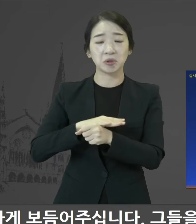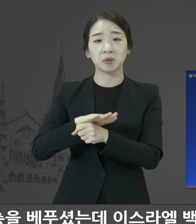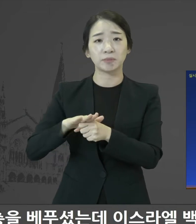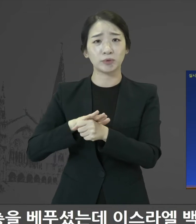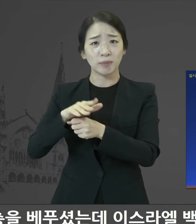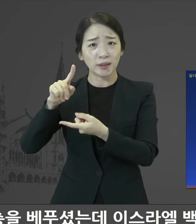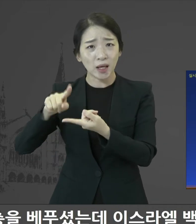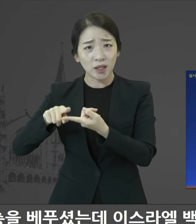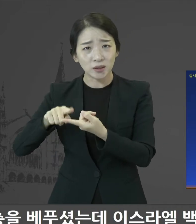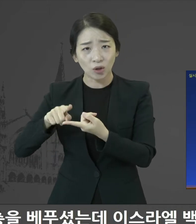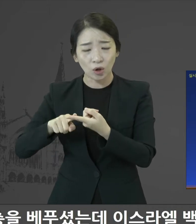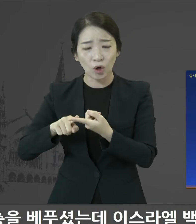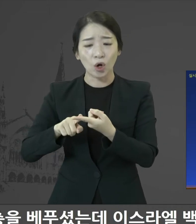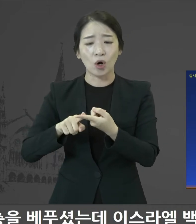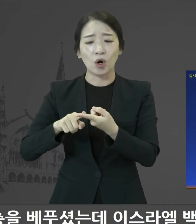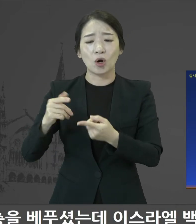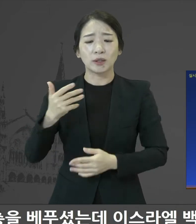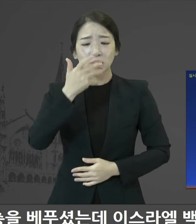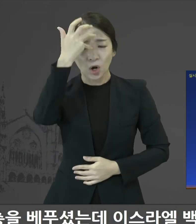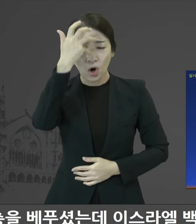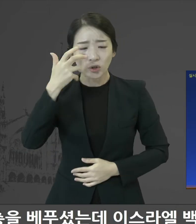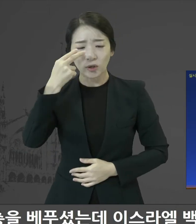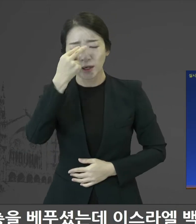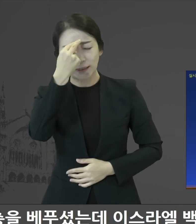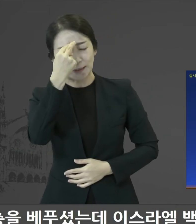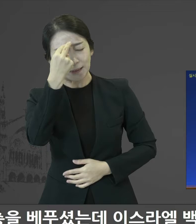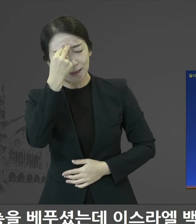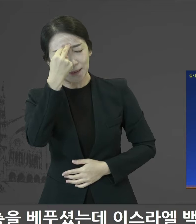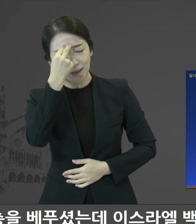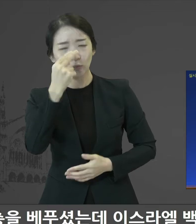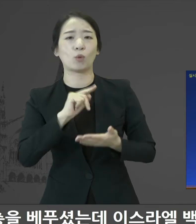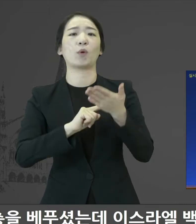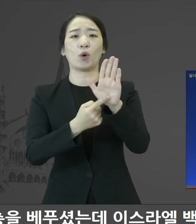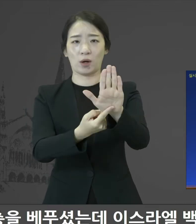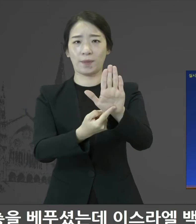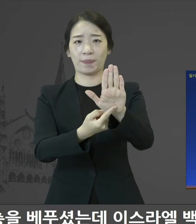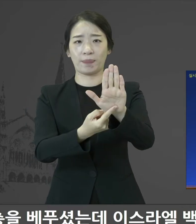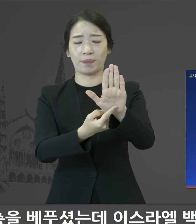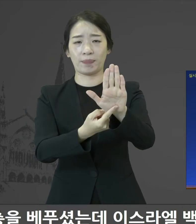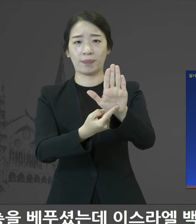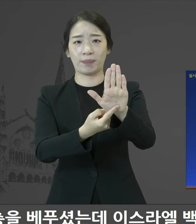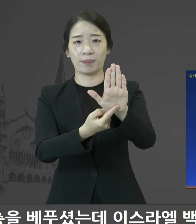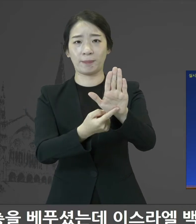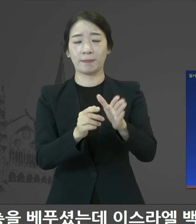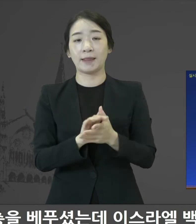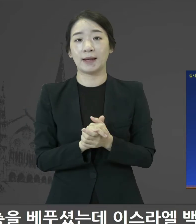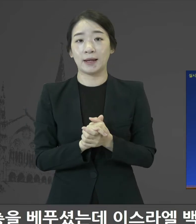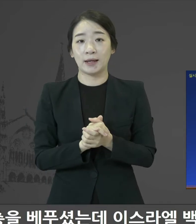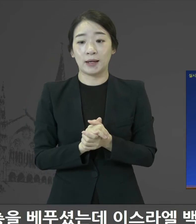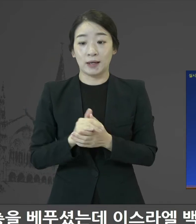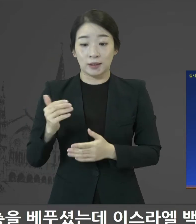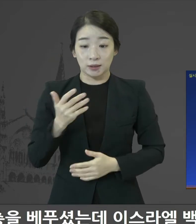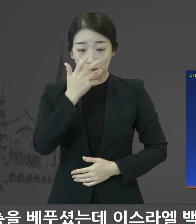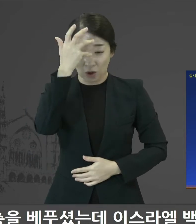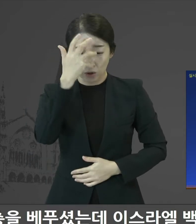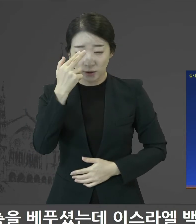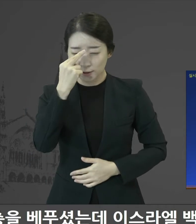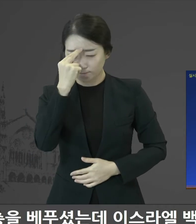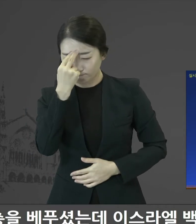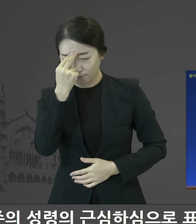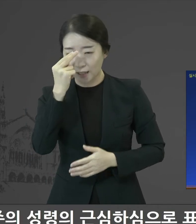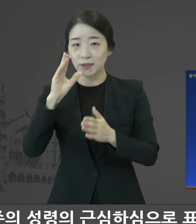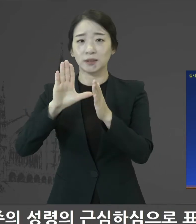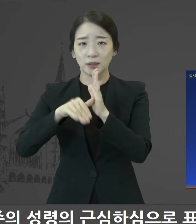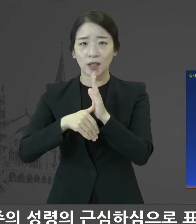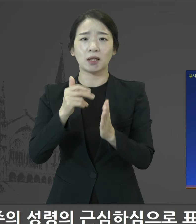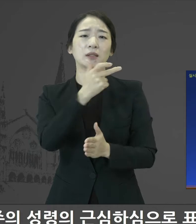주의 성령의 근심하심으로 표현한 거죠. 그리고 주 성령께서 근심하셨을 때